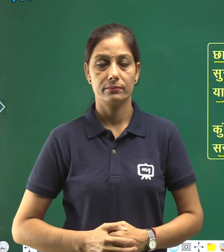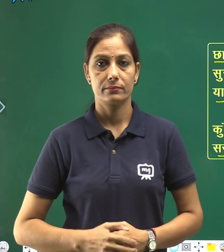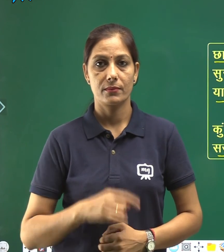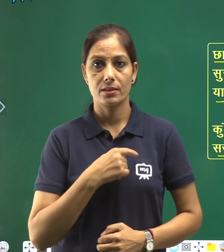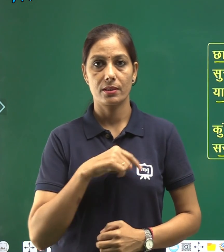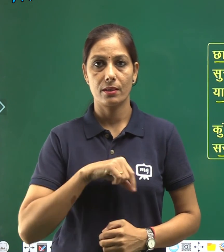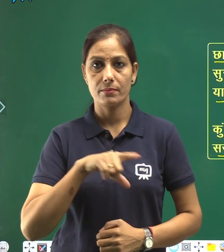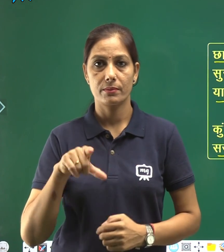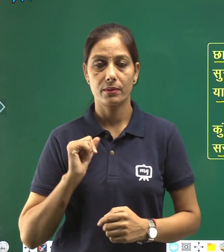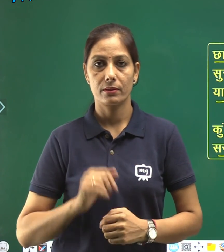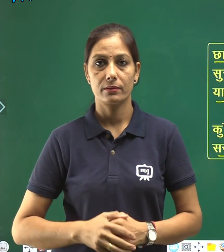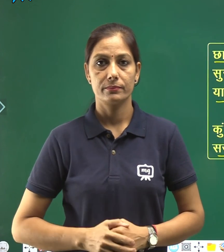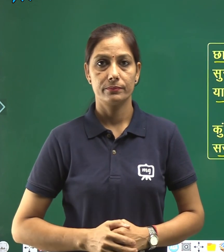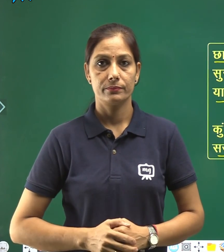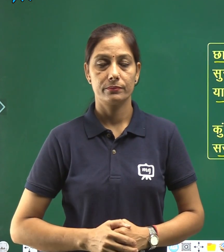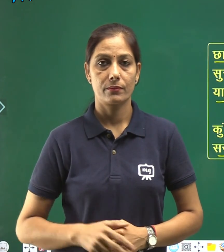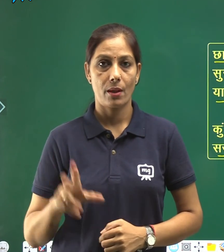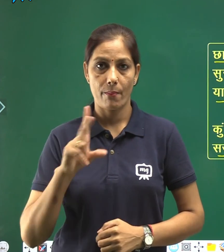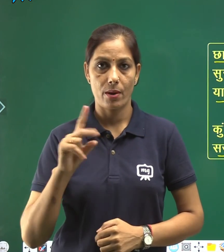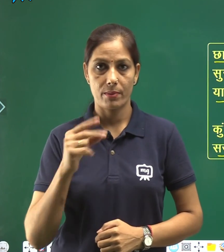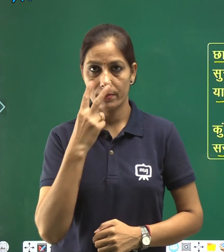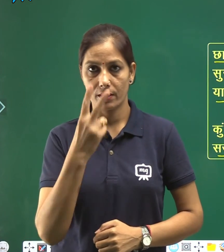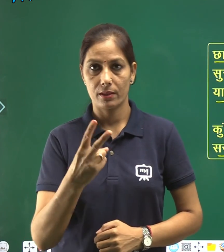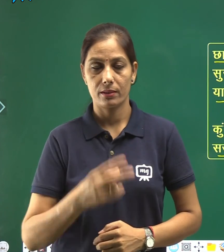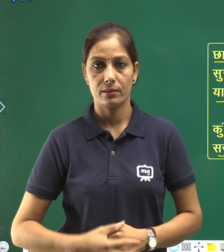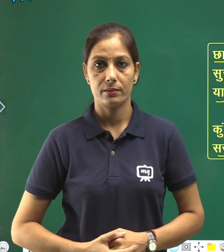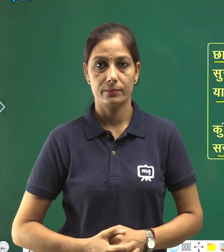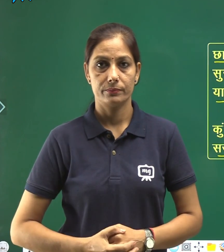इसे आप बार बार देखें,